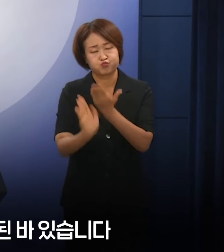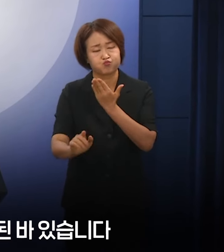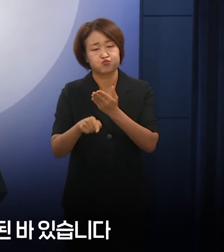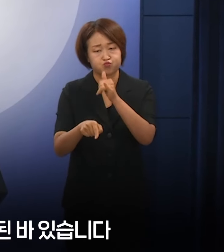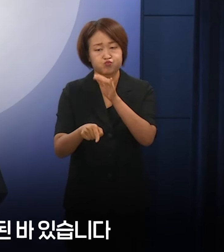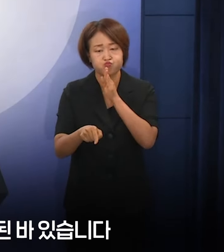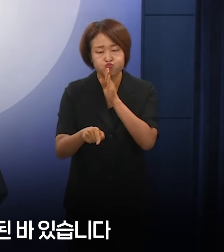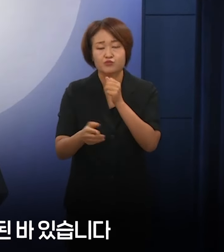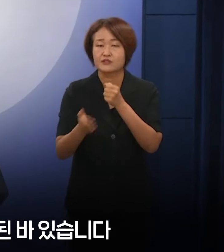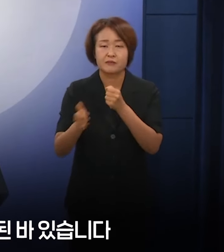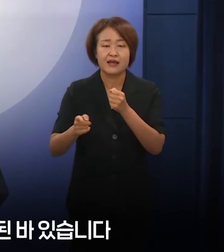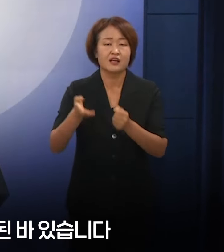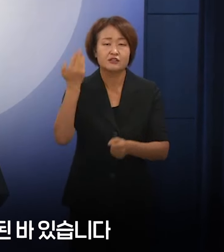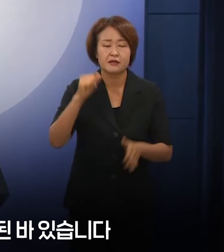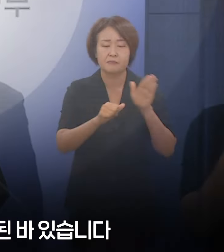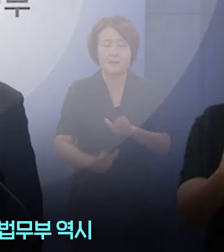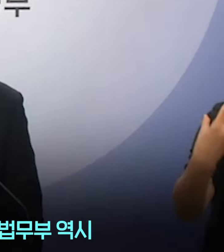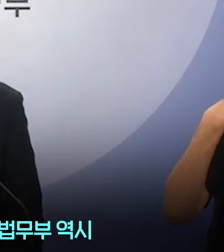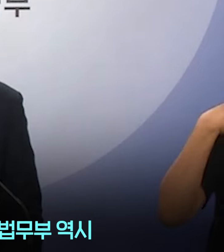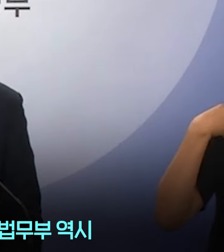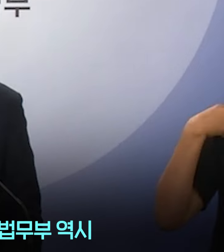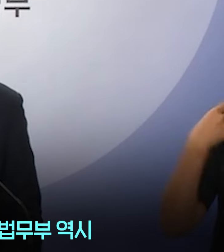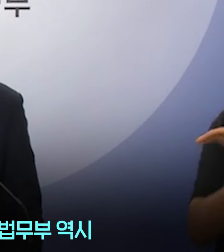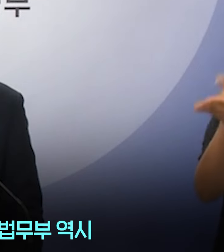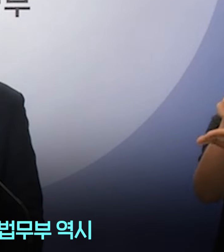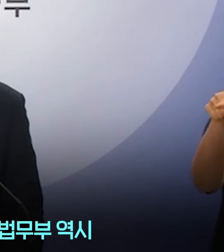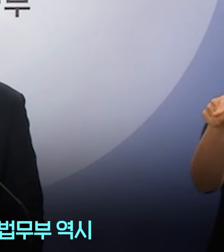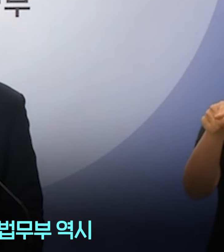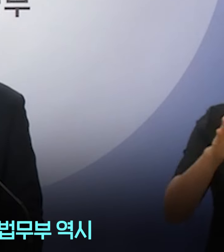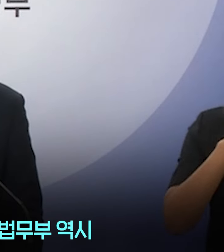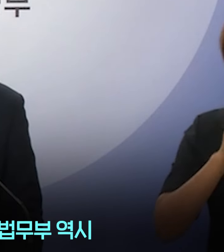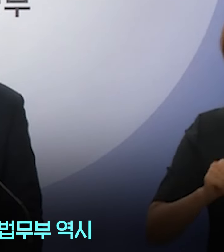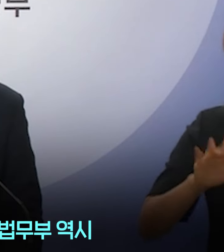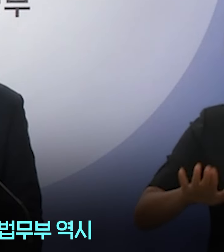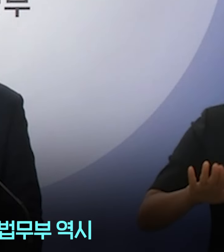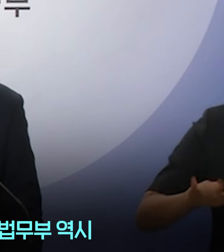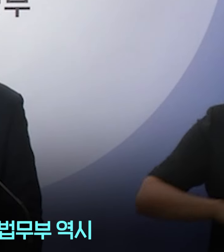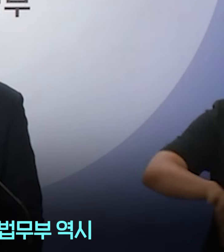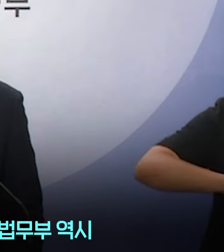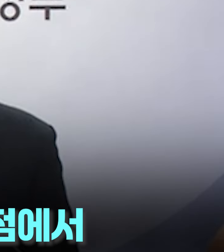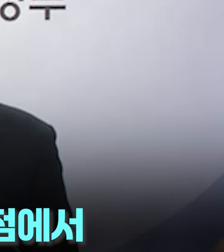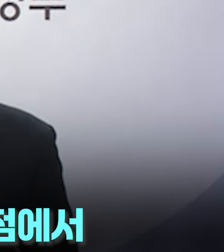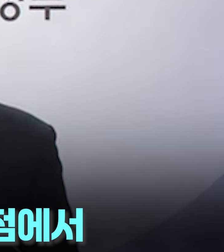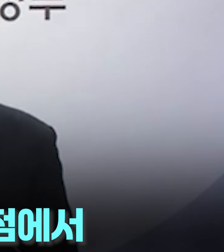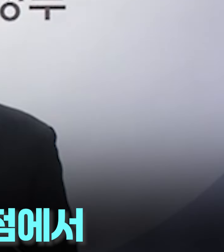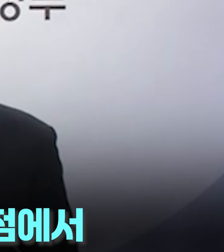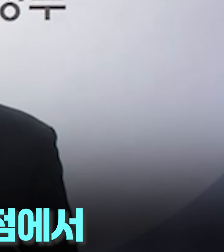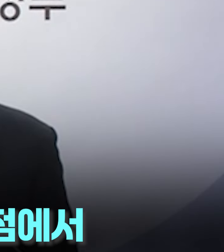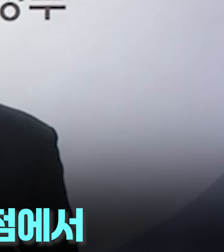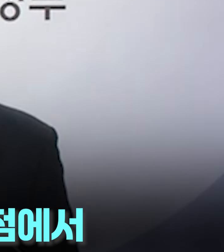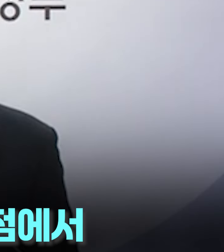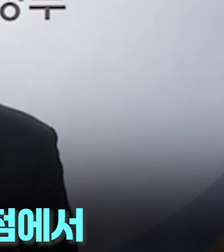재의결을 요구하여 부결된 바 있습니다. 따라서 본 법안의 소관 부서인 법무부 역시 헌법